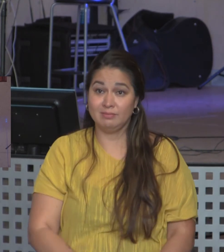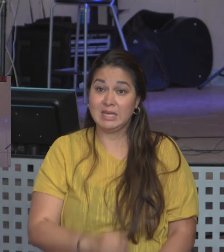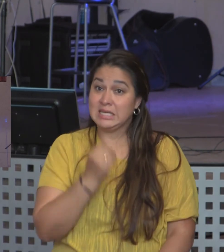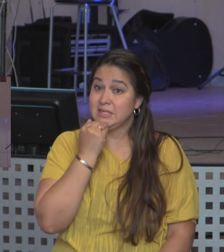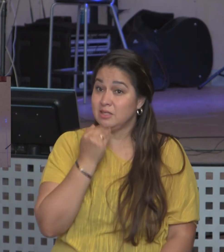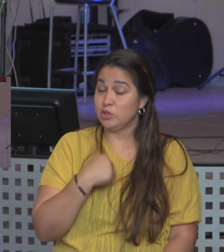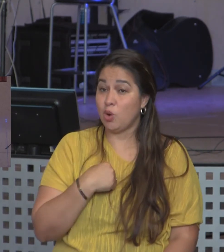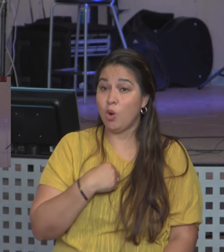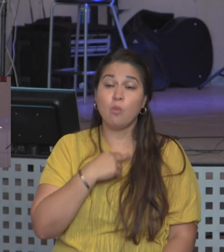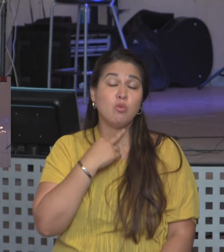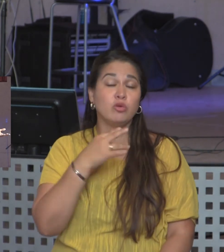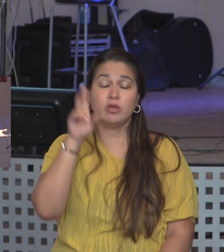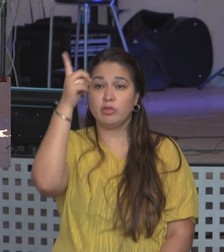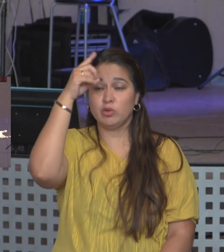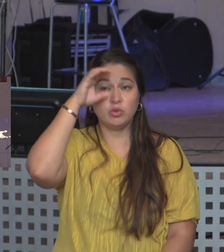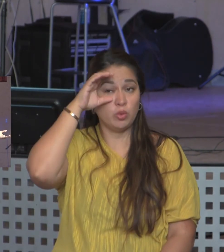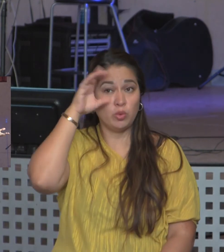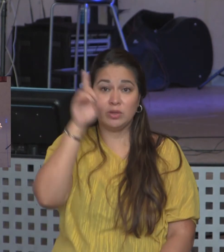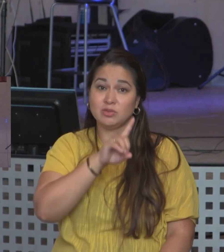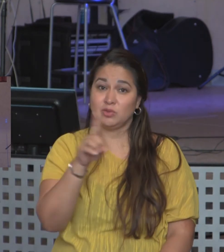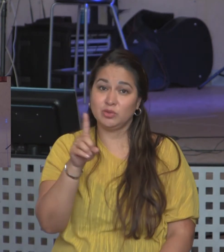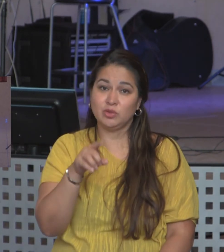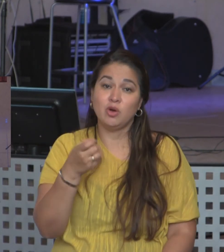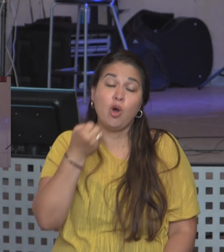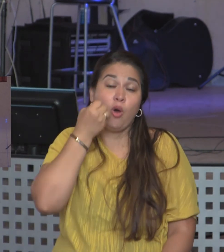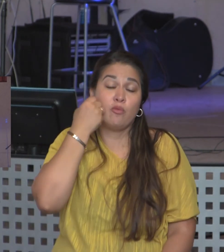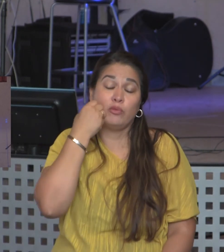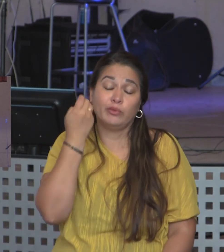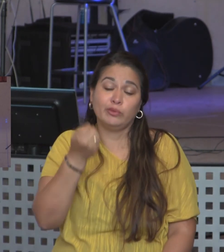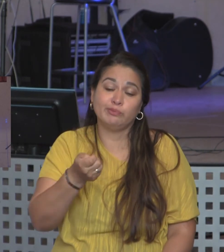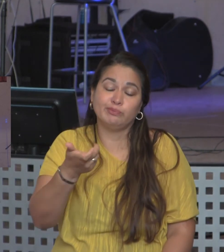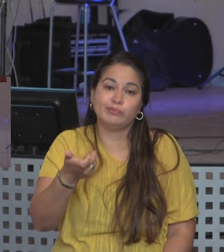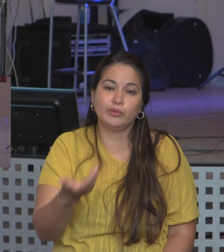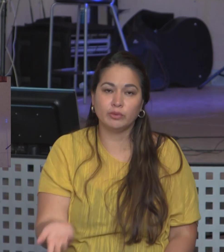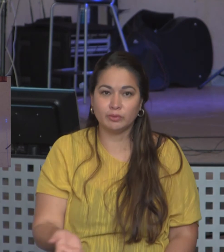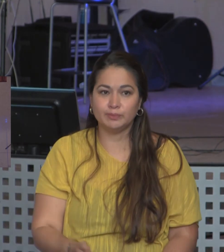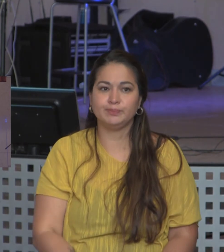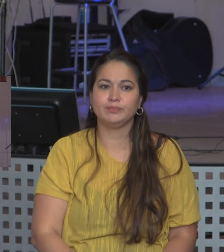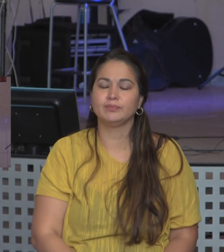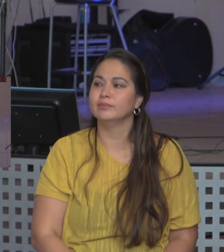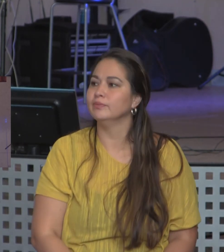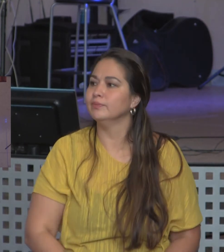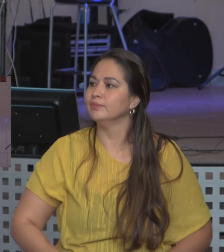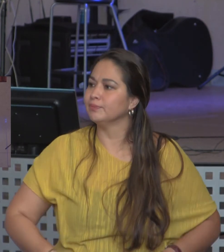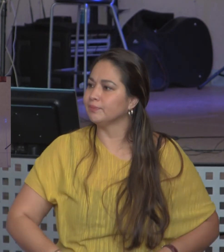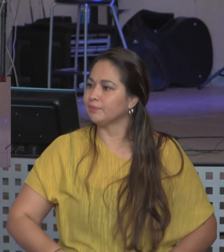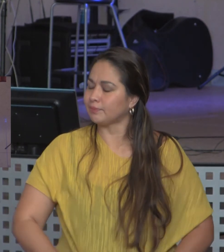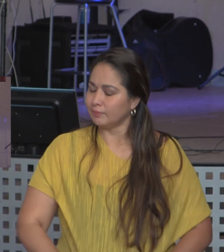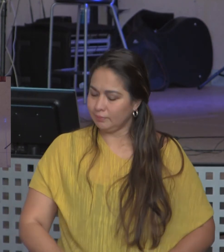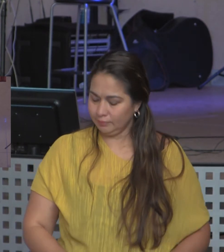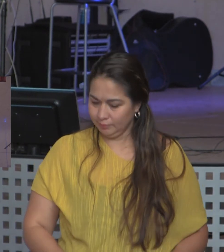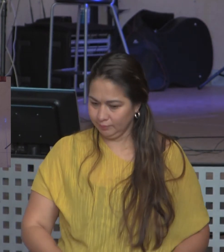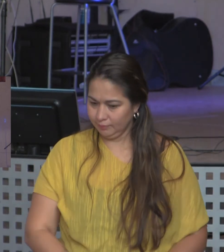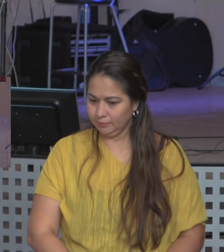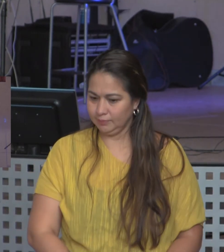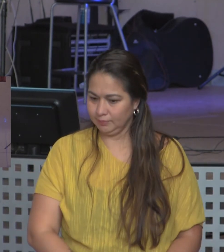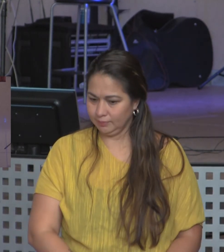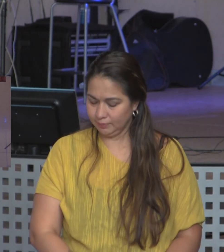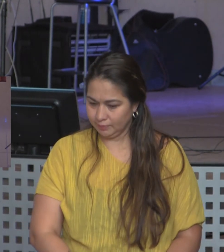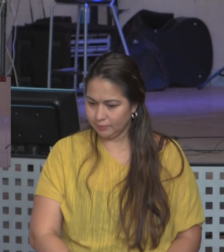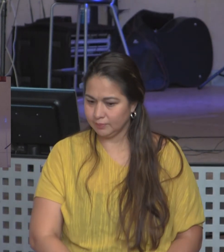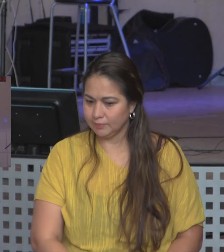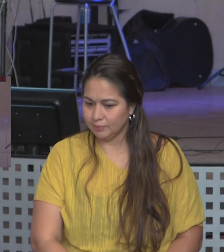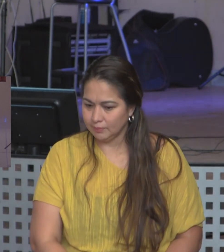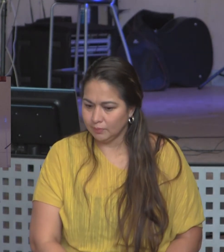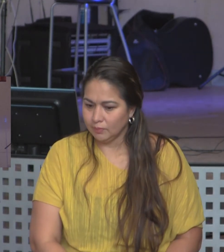habilidad que tenga. Los 12 apóstoles, yo no sé cómo lo veis vosotros en la Escritura, pero yo veo a veces con muchas carencias.